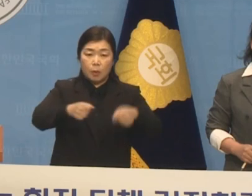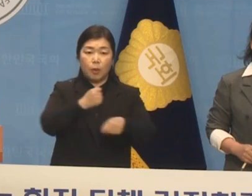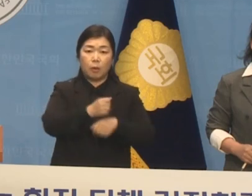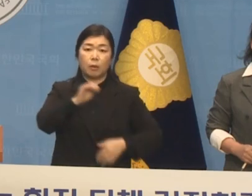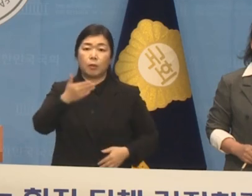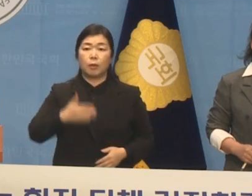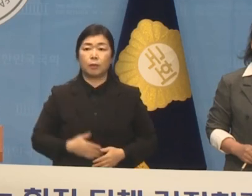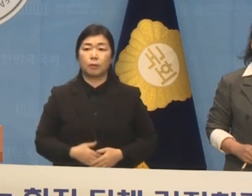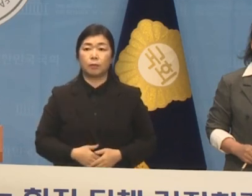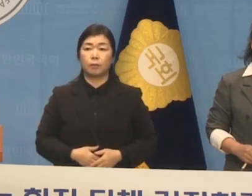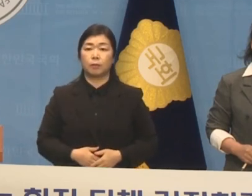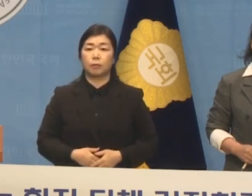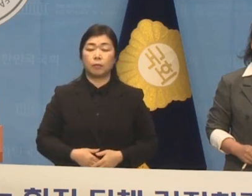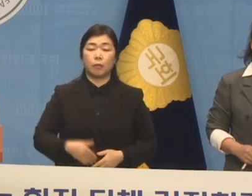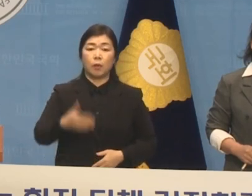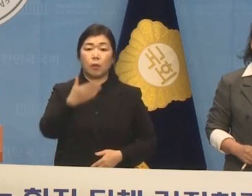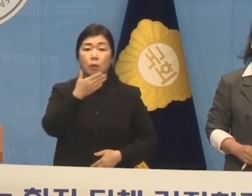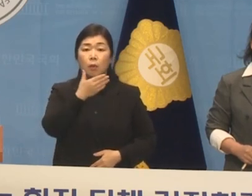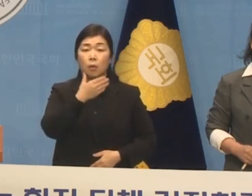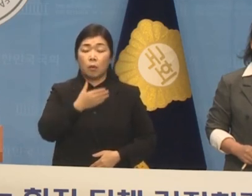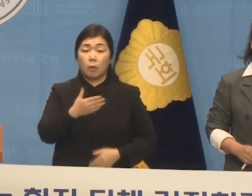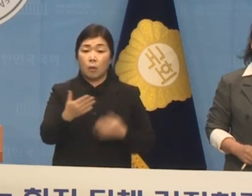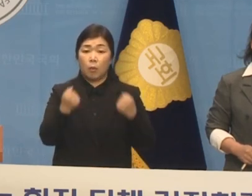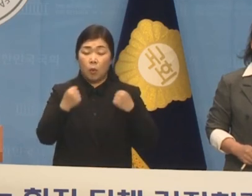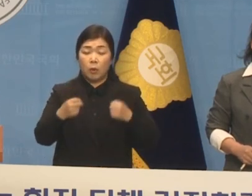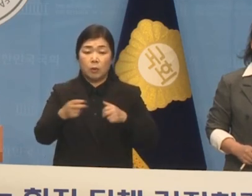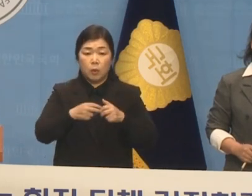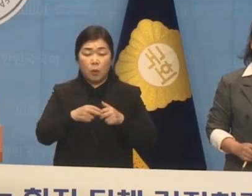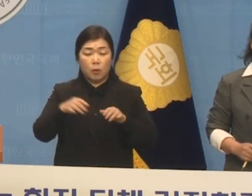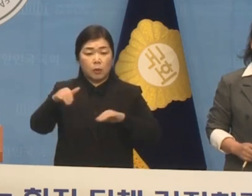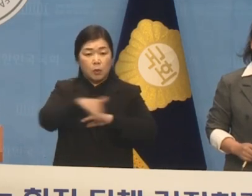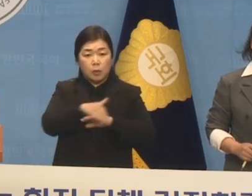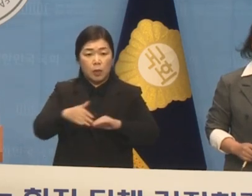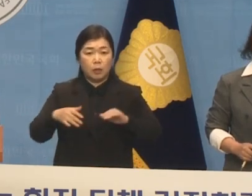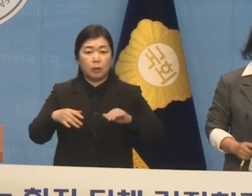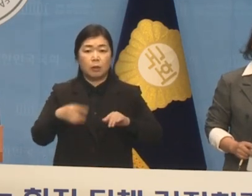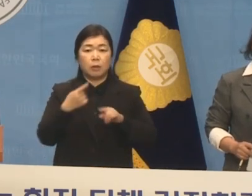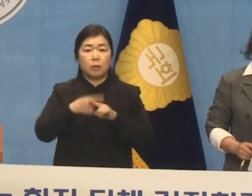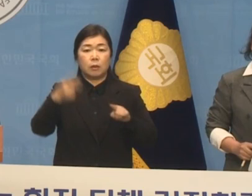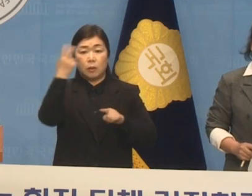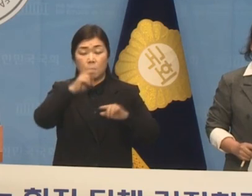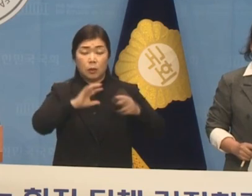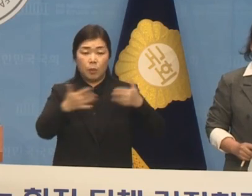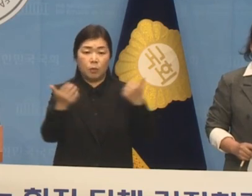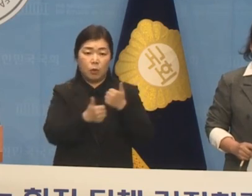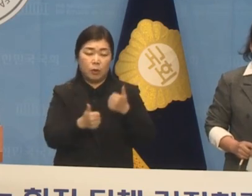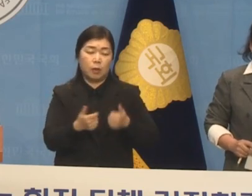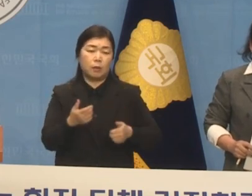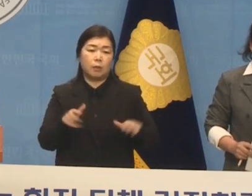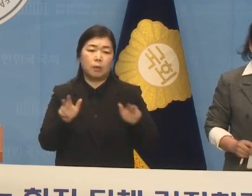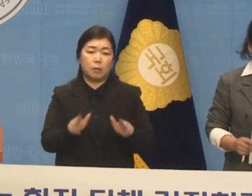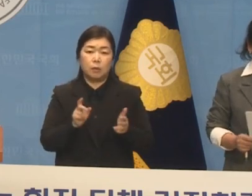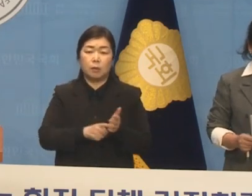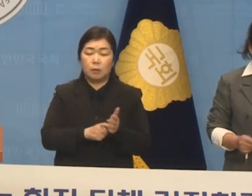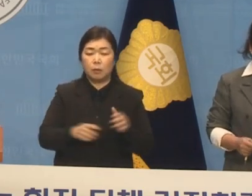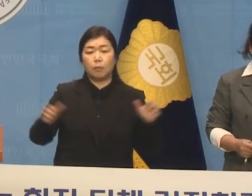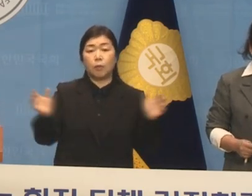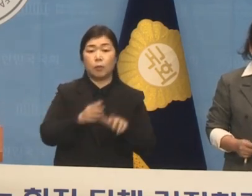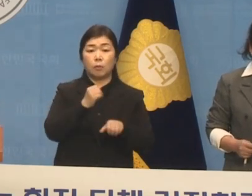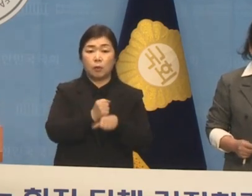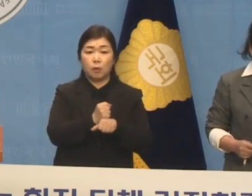열려야 합니다. 보건의료 인력 정책 심의위원회를 즉시 소집해 국민 참여 공론화 위원회를